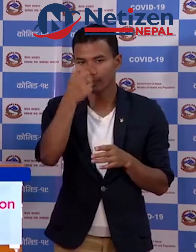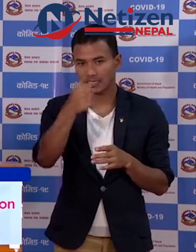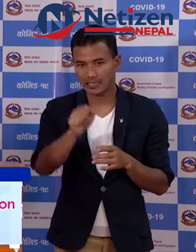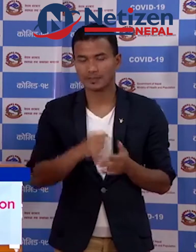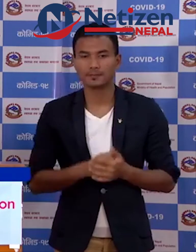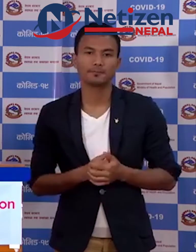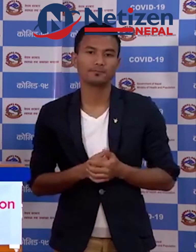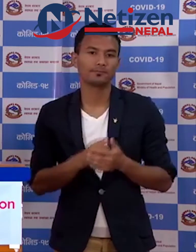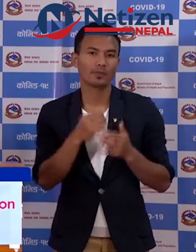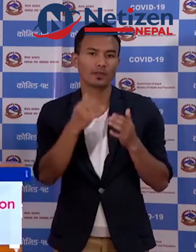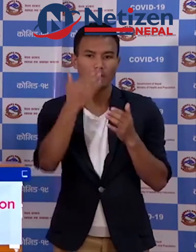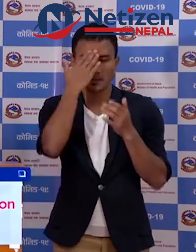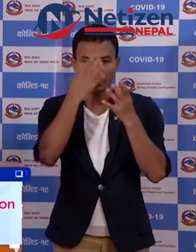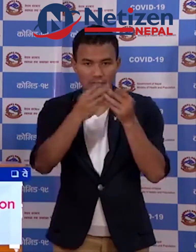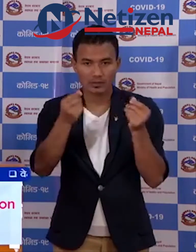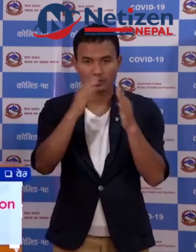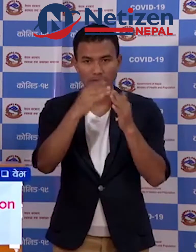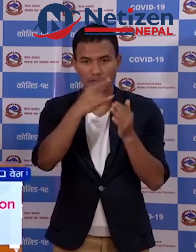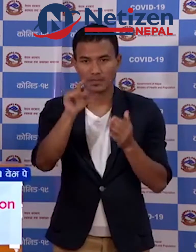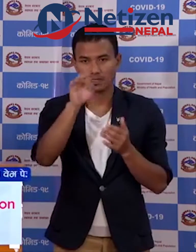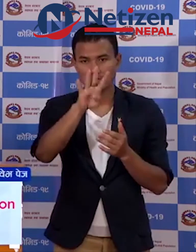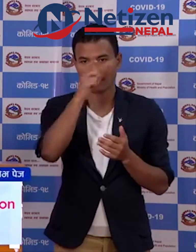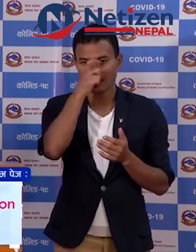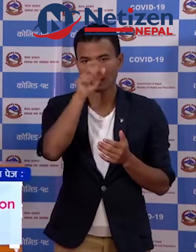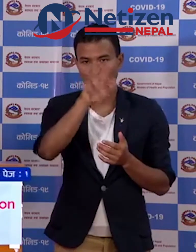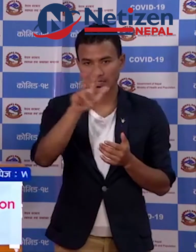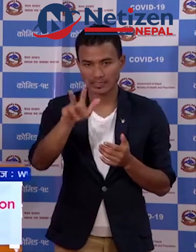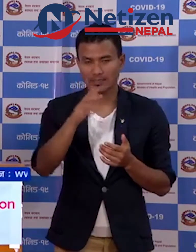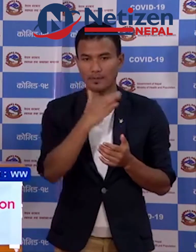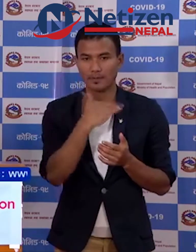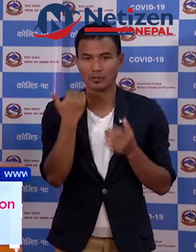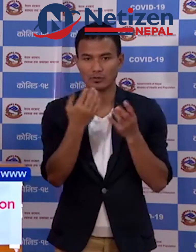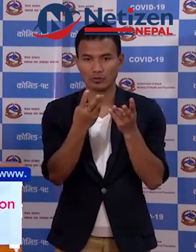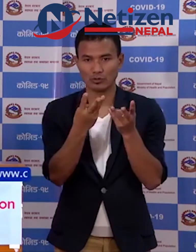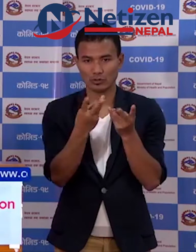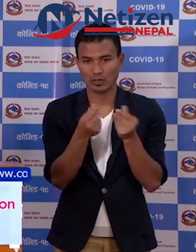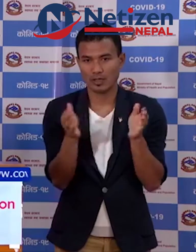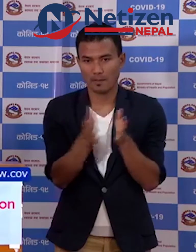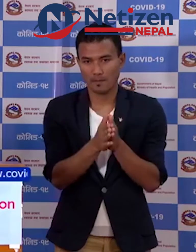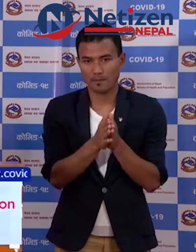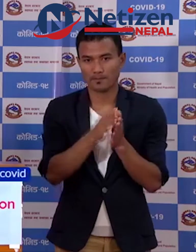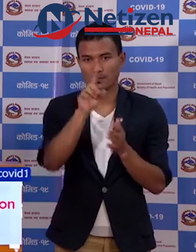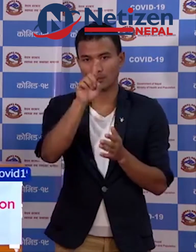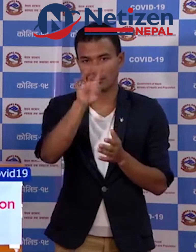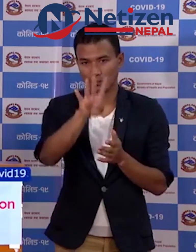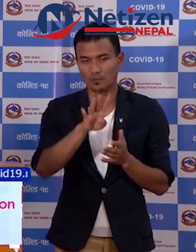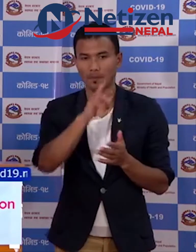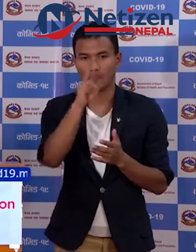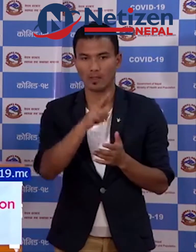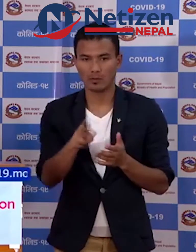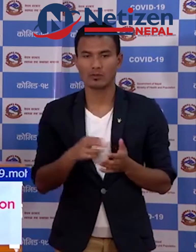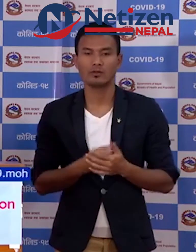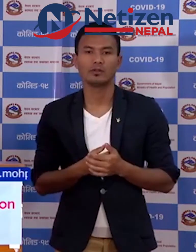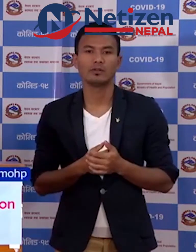3,260, डिस्चार्ज को संख्या 488, मृत्यु संख्या टोटल 14 र